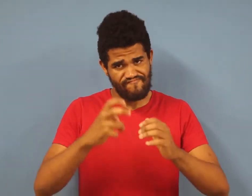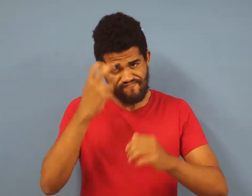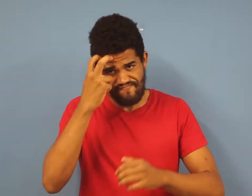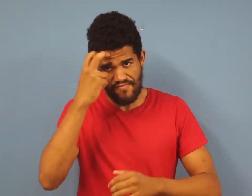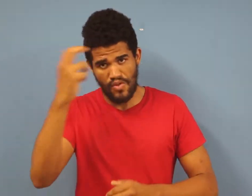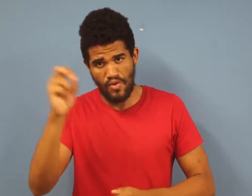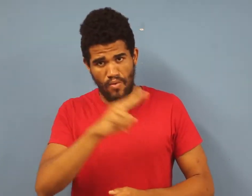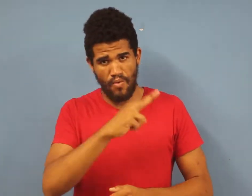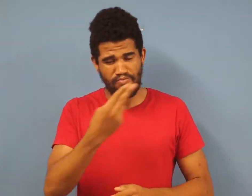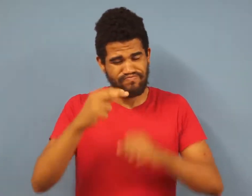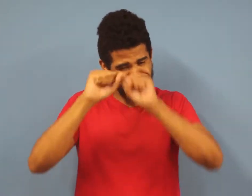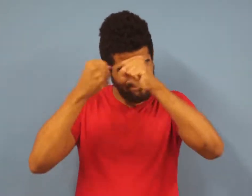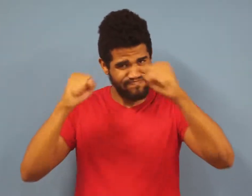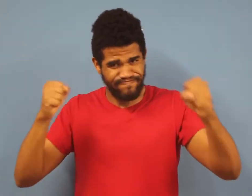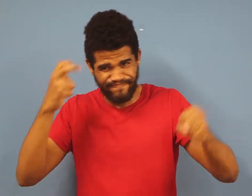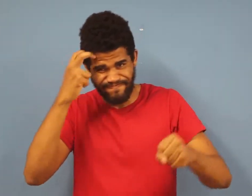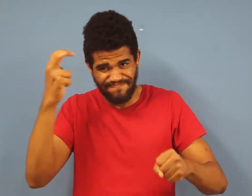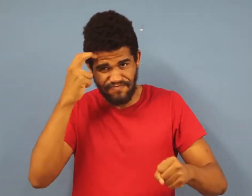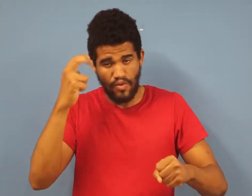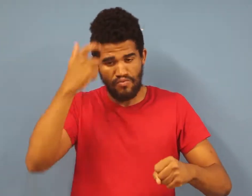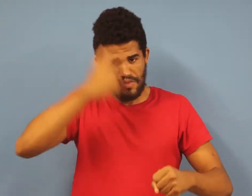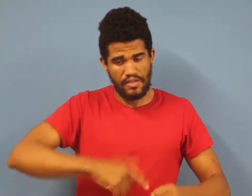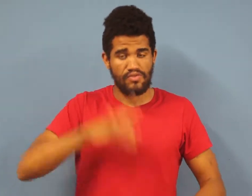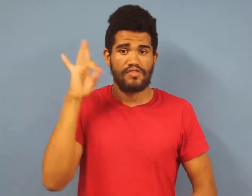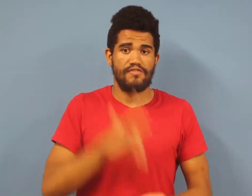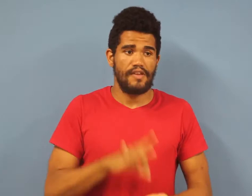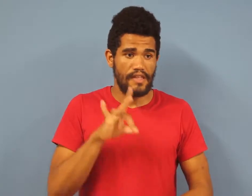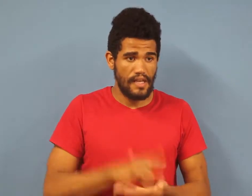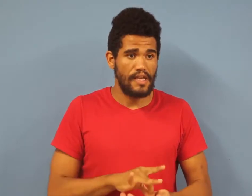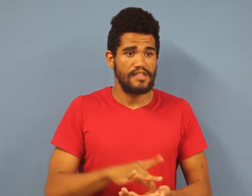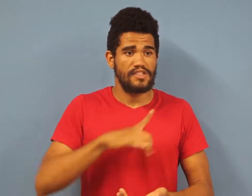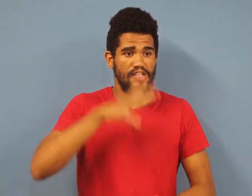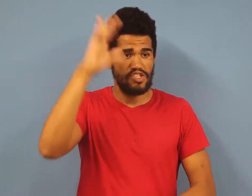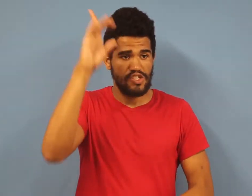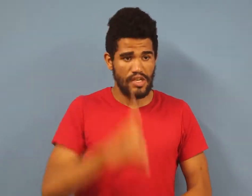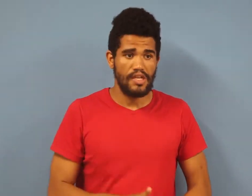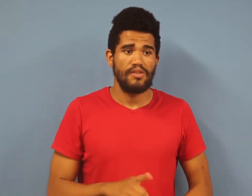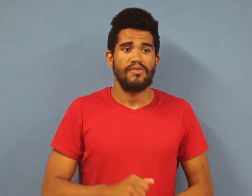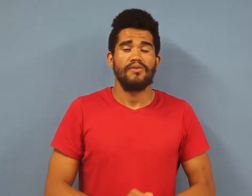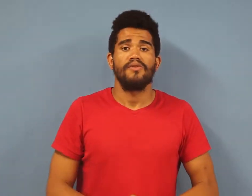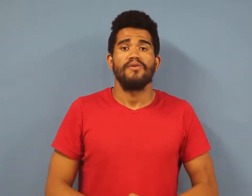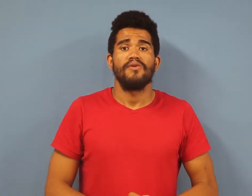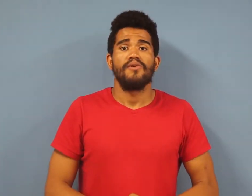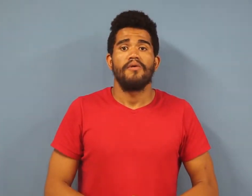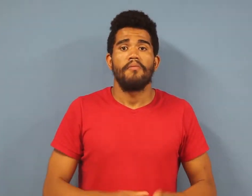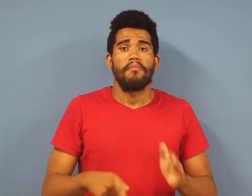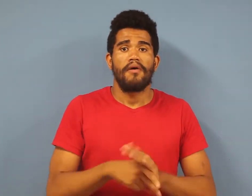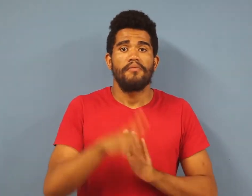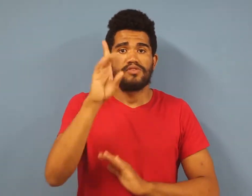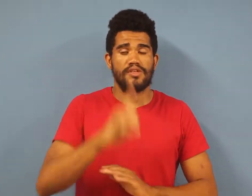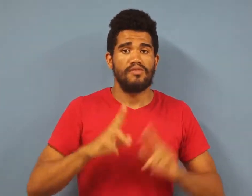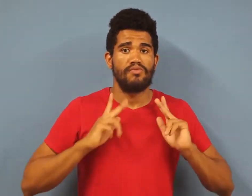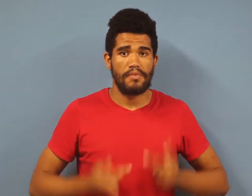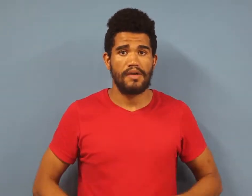superdotação como cidadãos, sujeitos de direitos, respaldados pelos direitos humanos, a proposta de